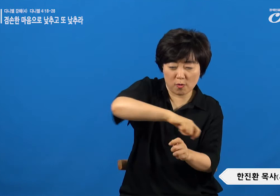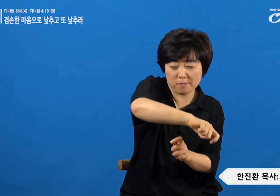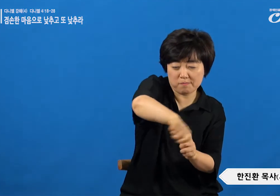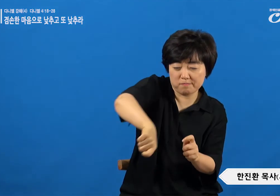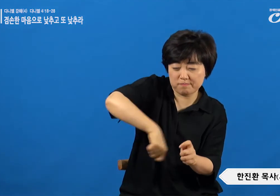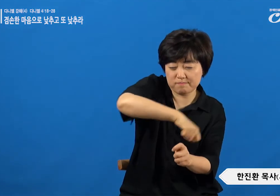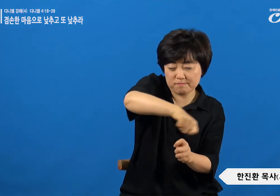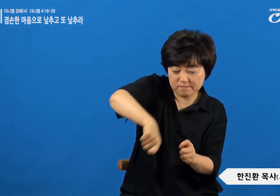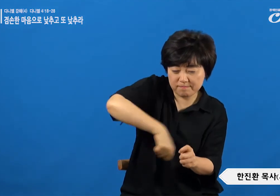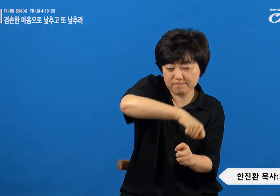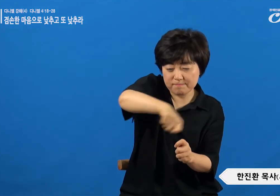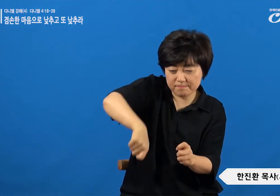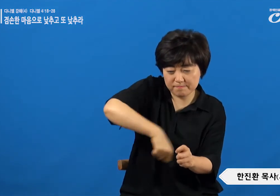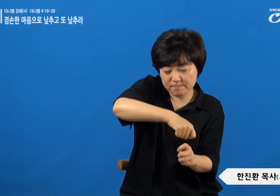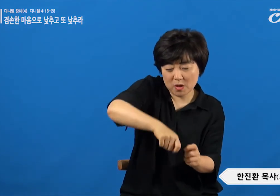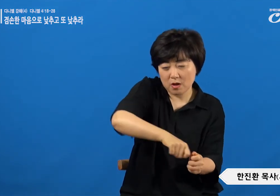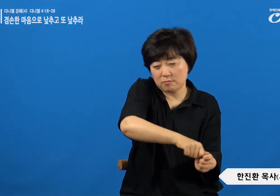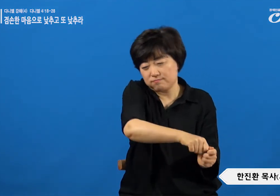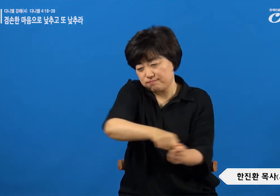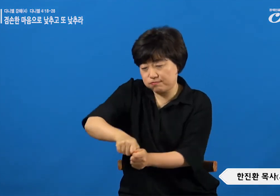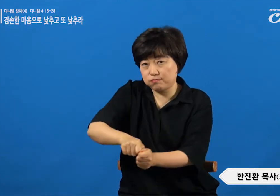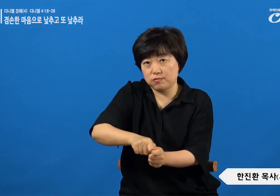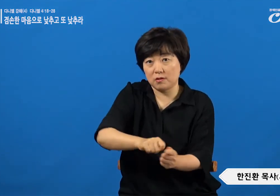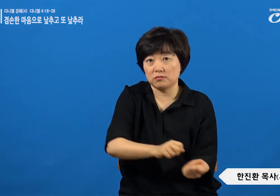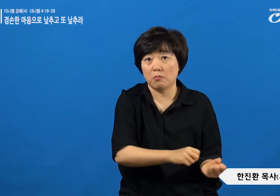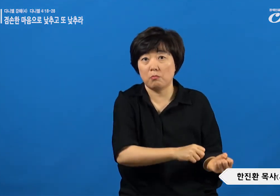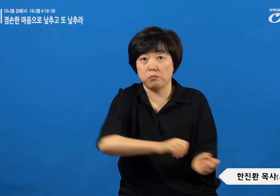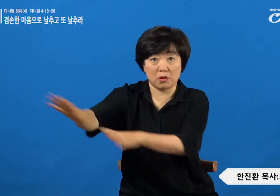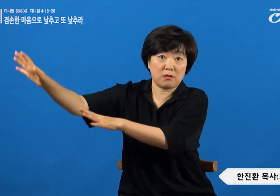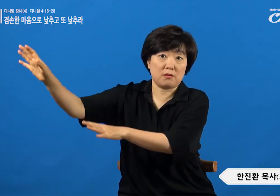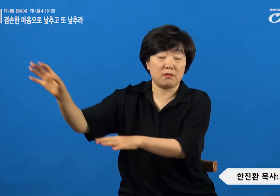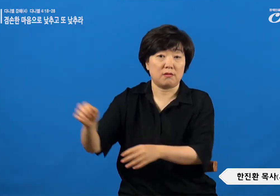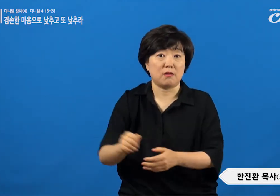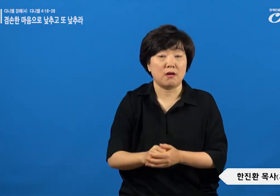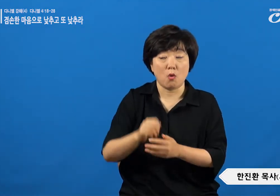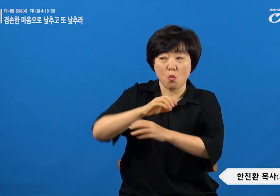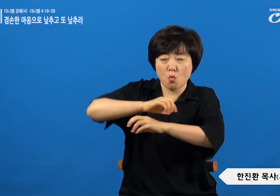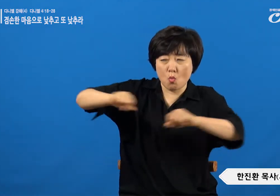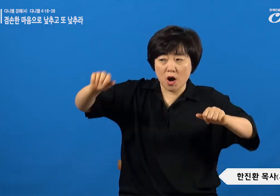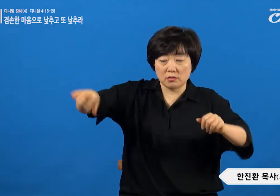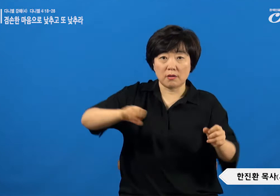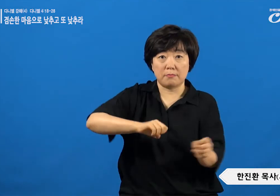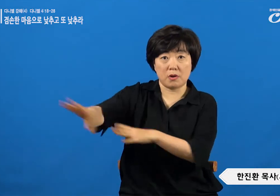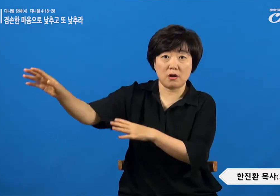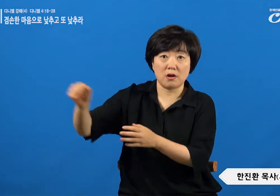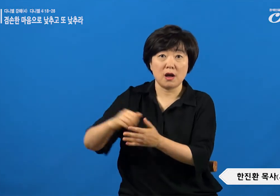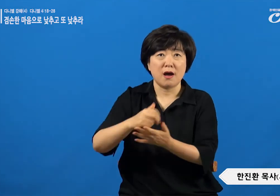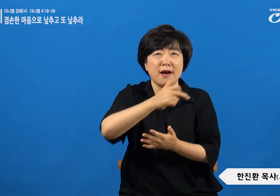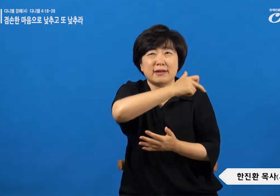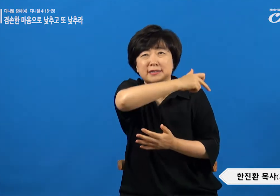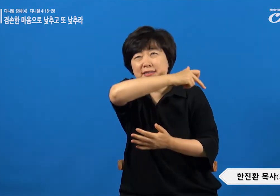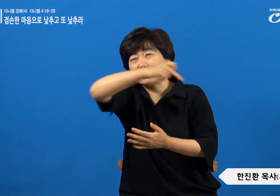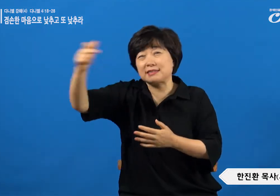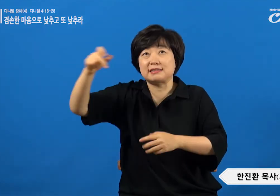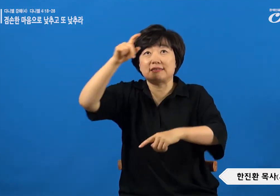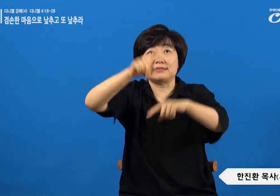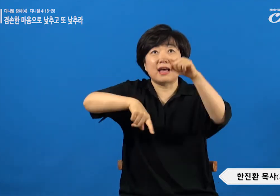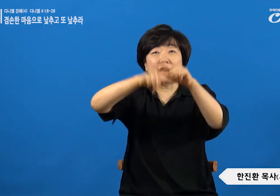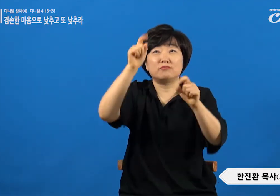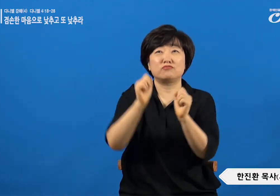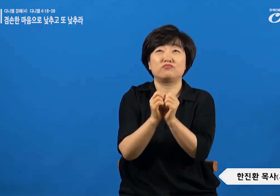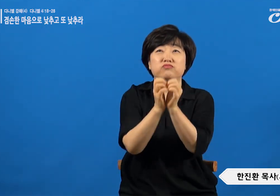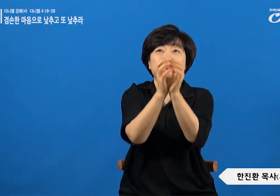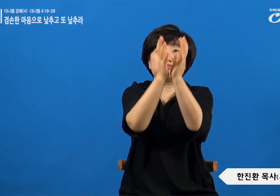그래서 황량한 들판에 내팽개쳐 버렸습니다. 그 크고 거대하던 나무가